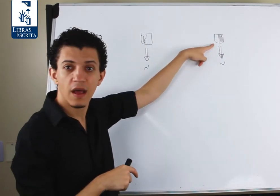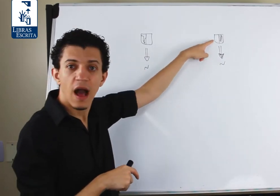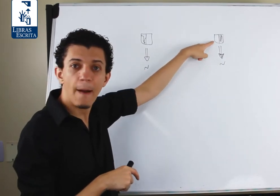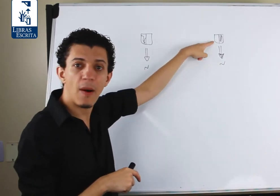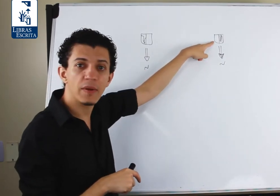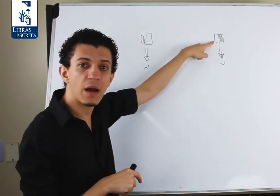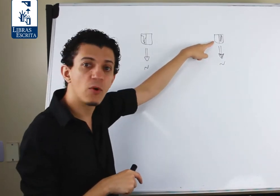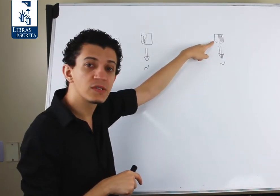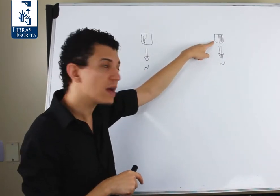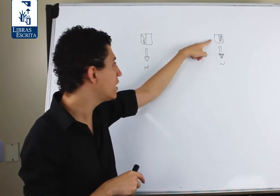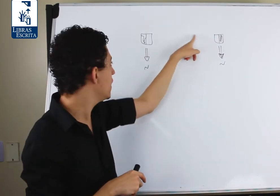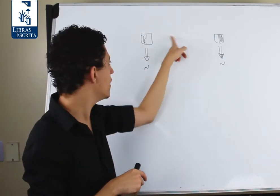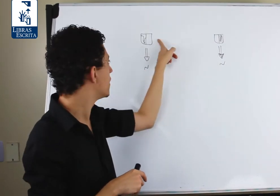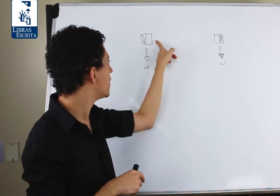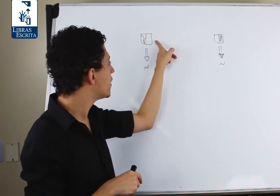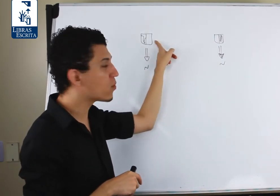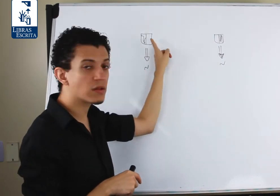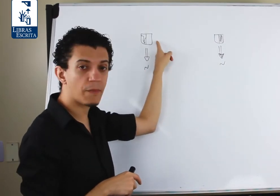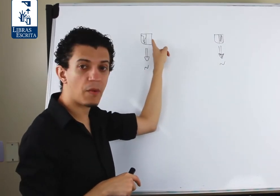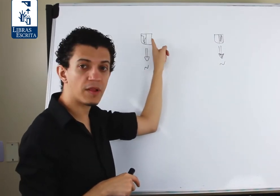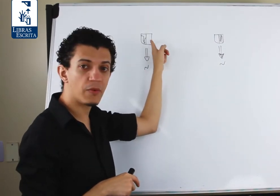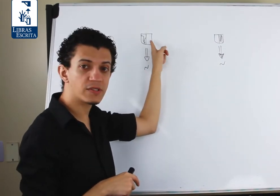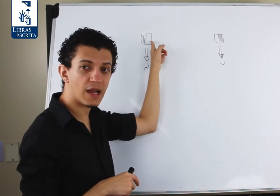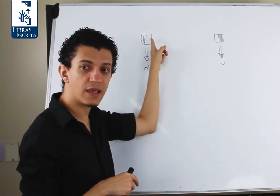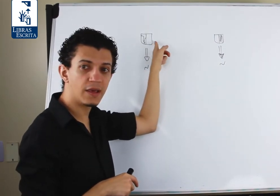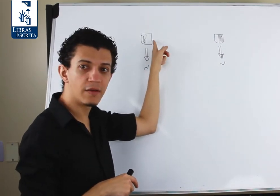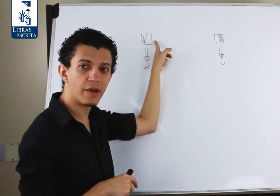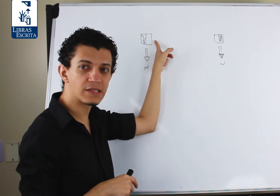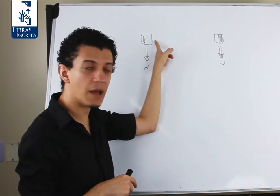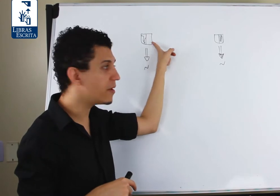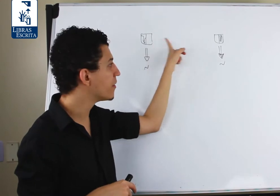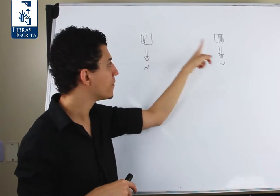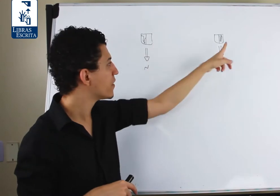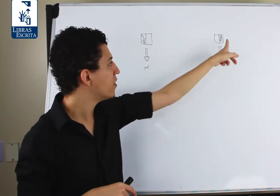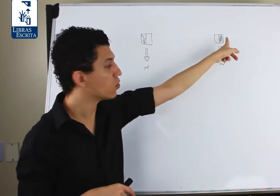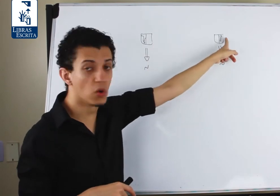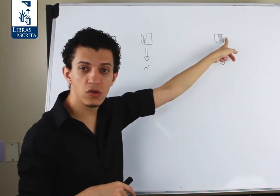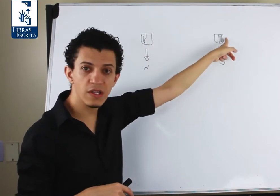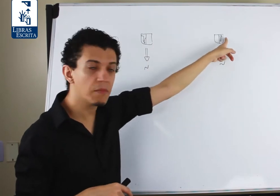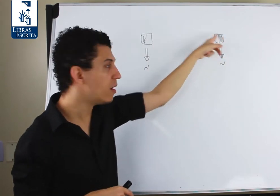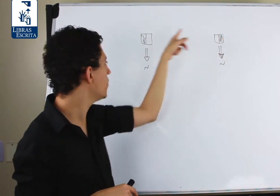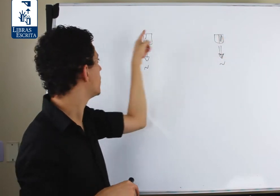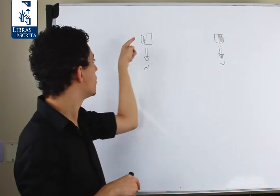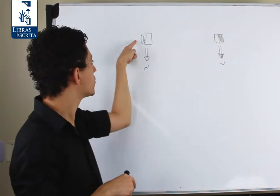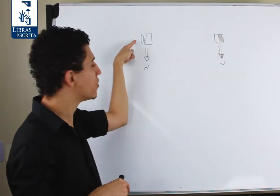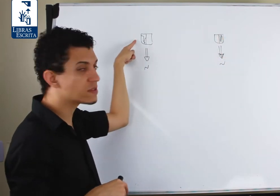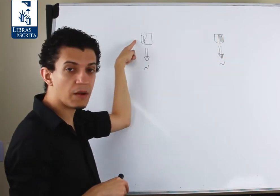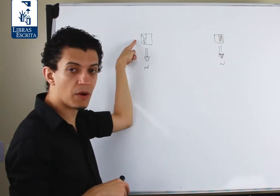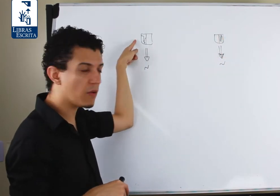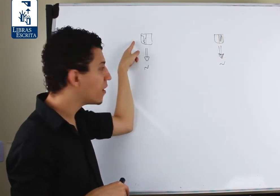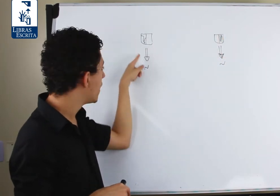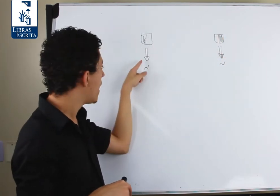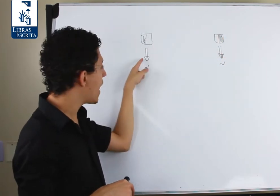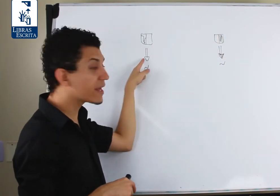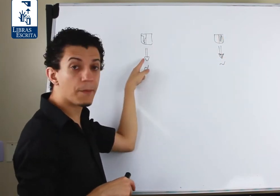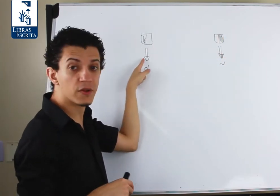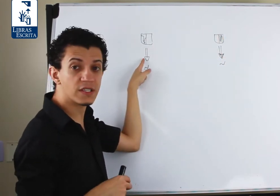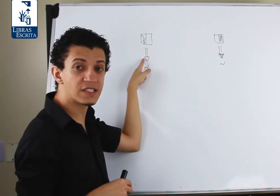A palma da mão está aqui, enquanto a palma da mão está aqui, percebe? Do outro da mão, do outro da mão. Aqui a ponta de